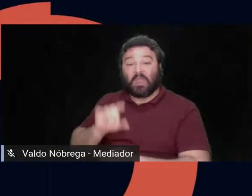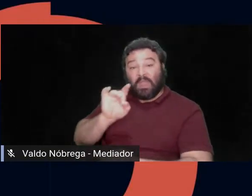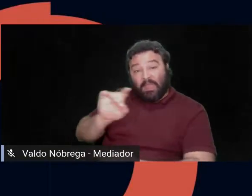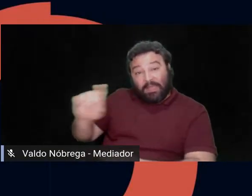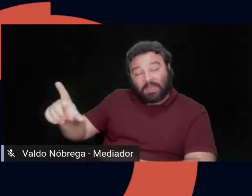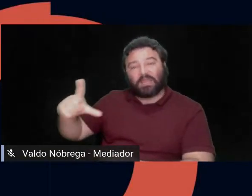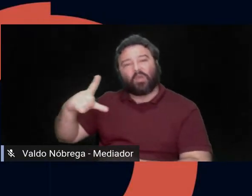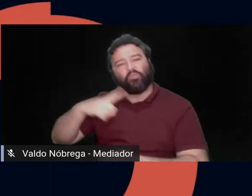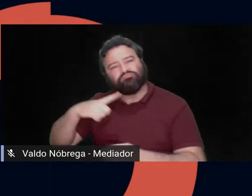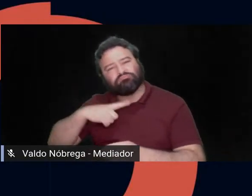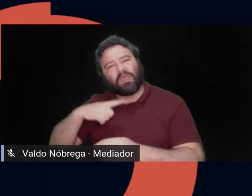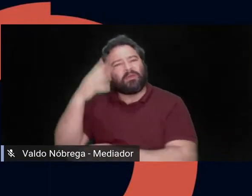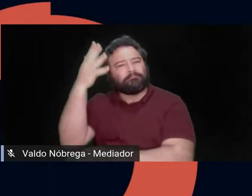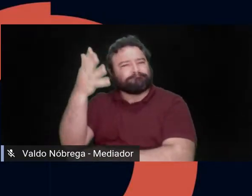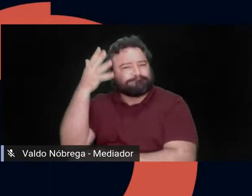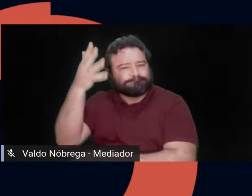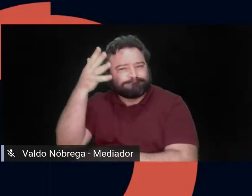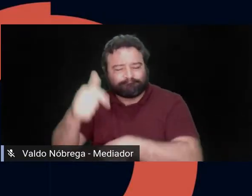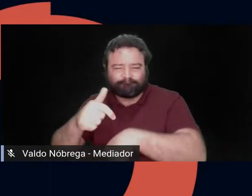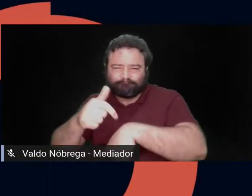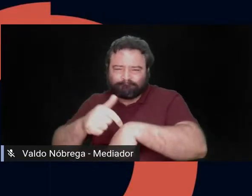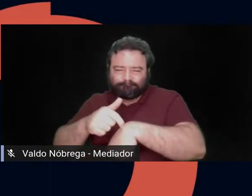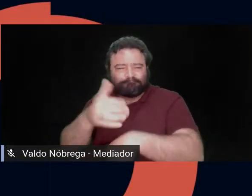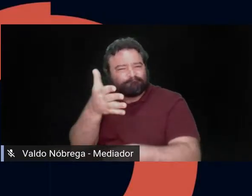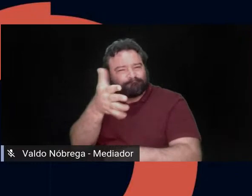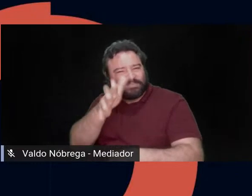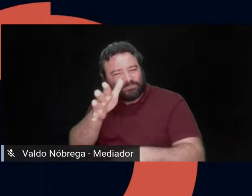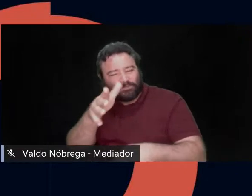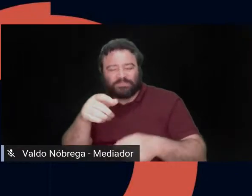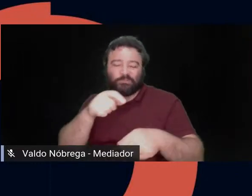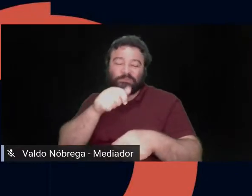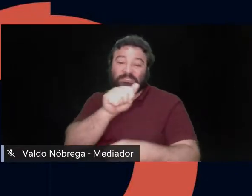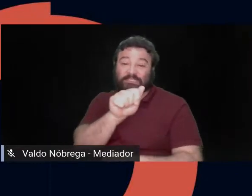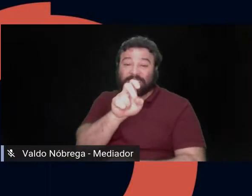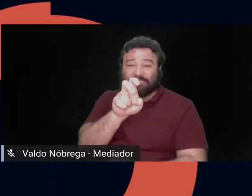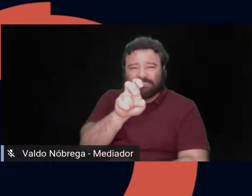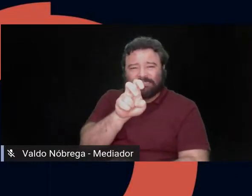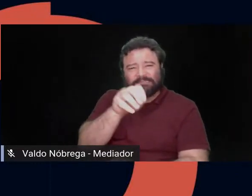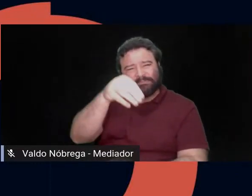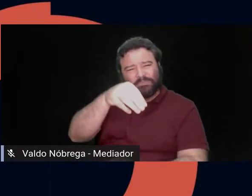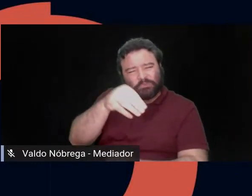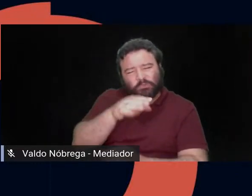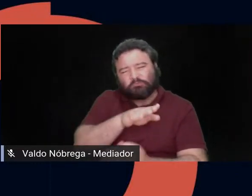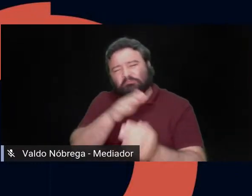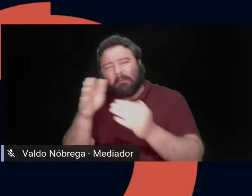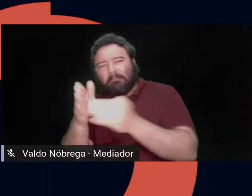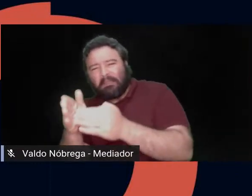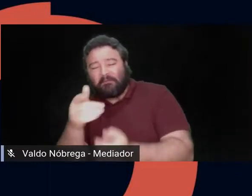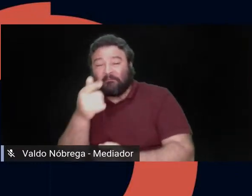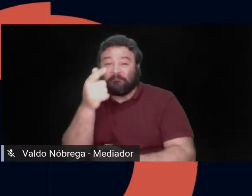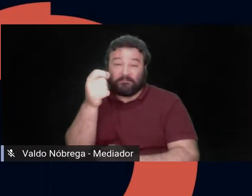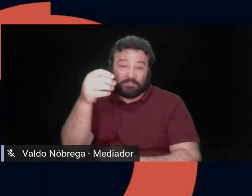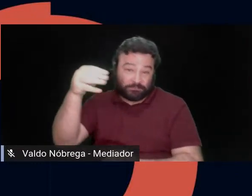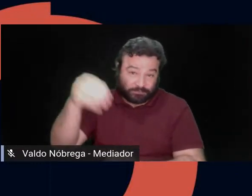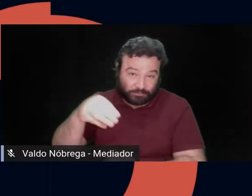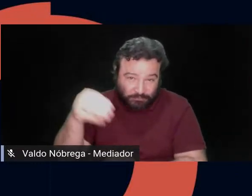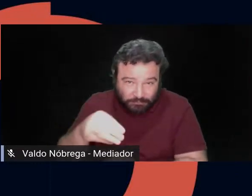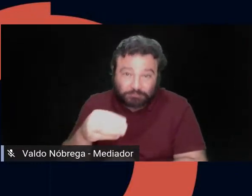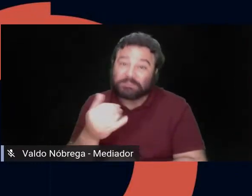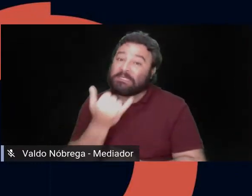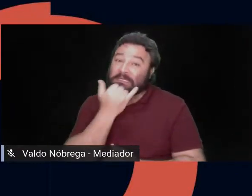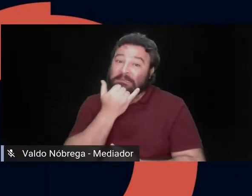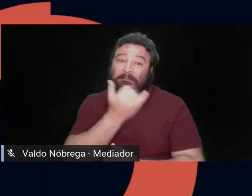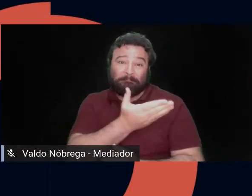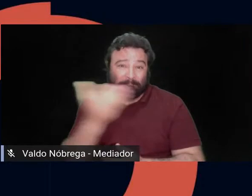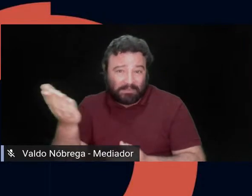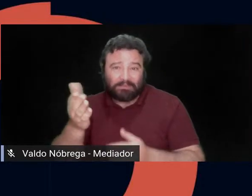apresentar o trabalho que cada um desenvolveu. Eh, eles terão aproximadamente 15 minutos,